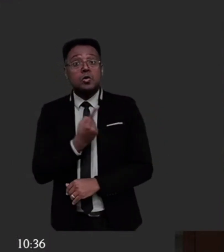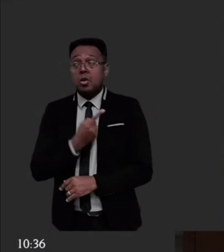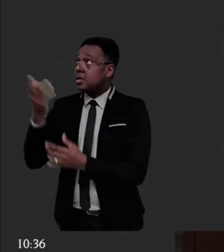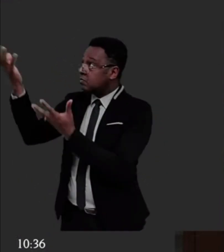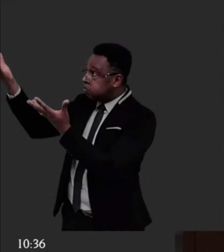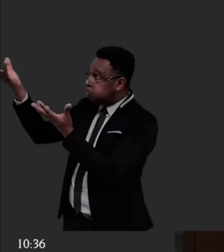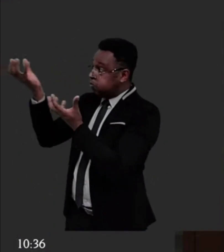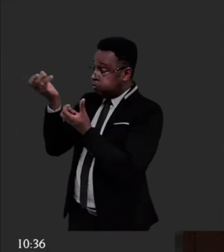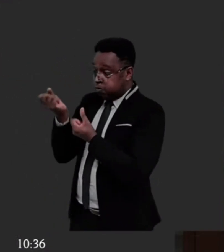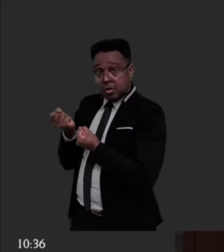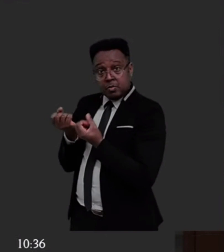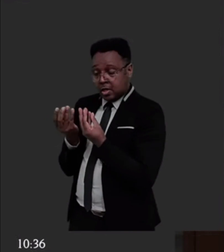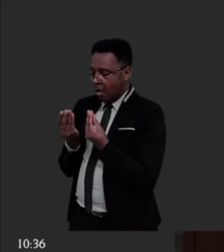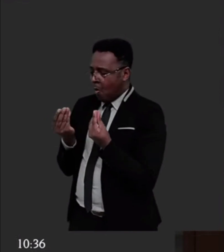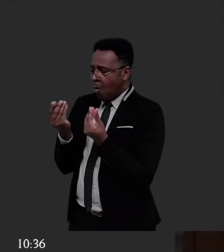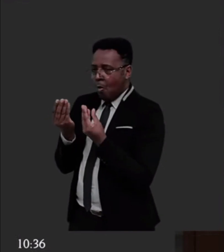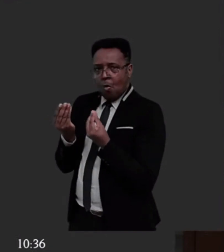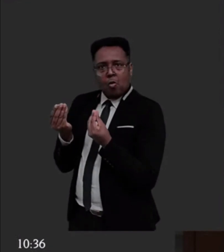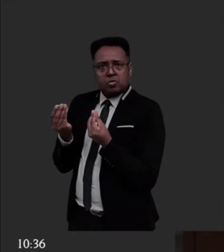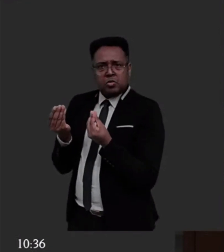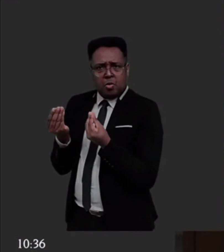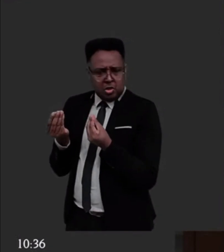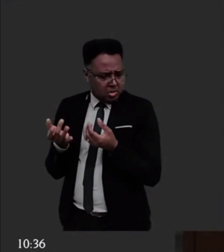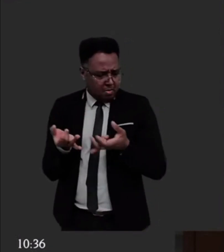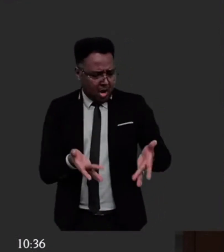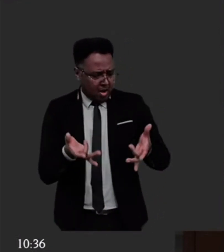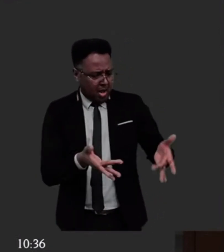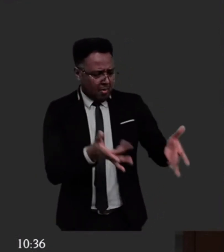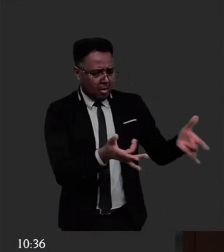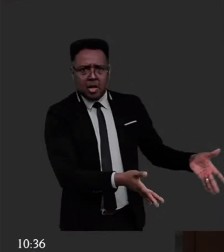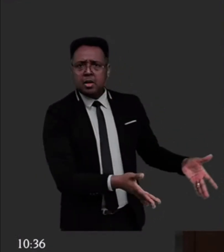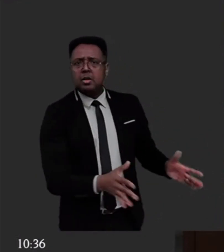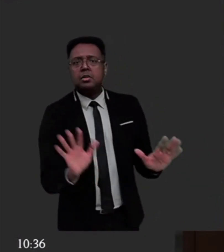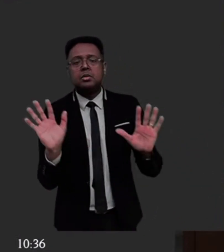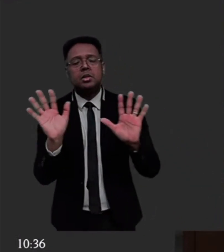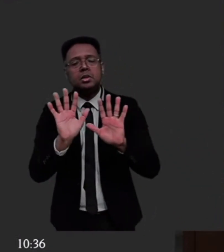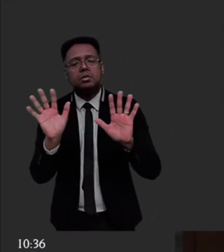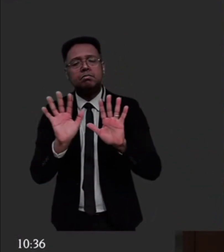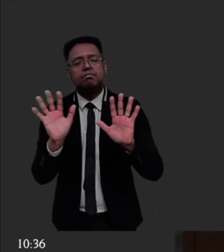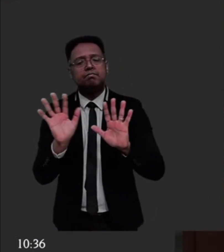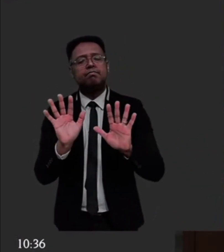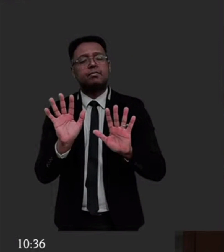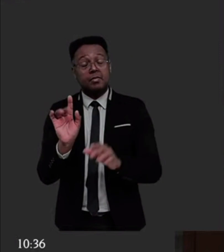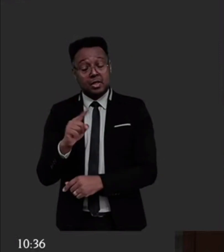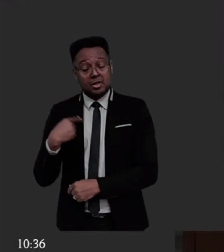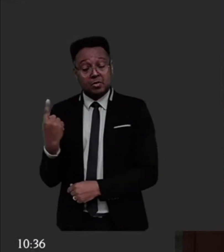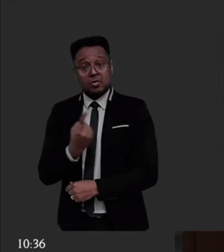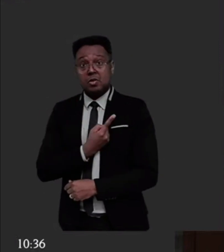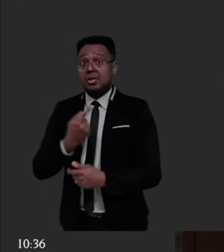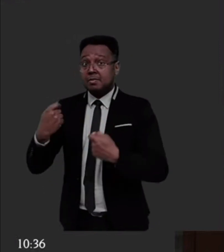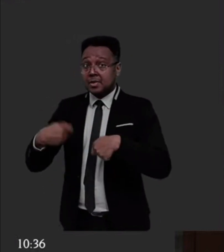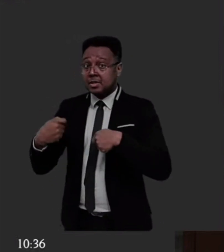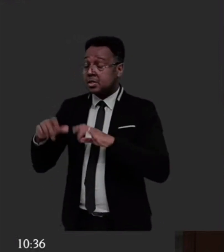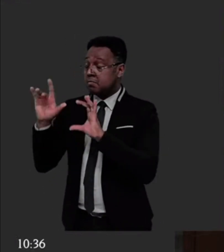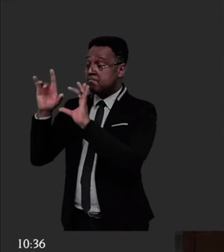seu direito de servir a Deus e preferindo estar subjugado às forças contrárias